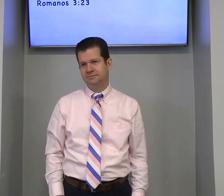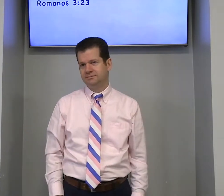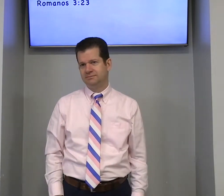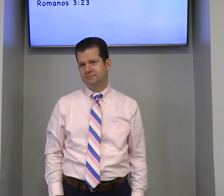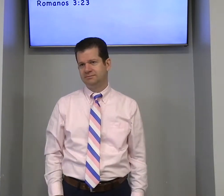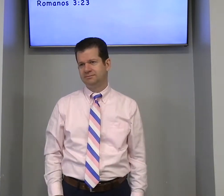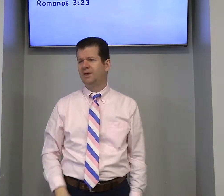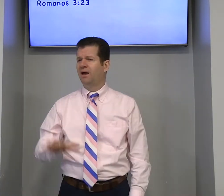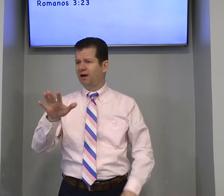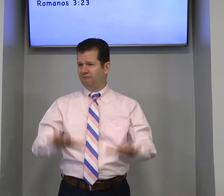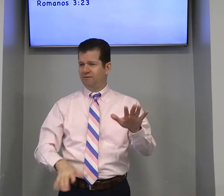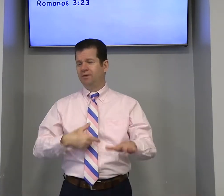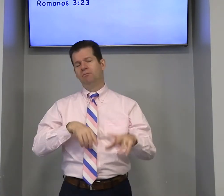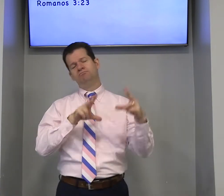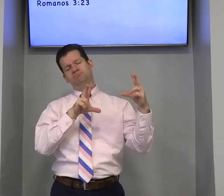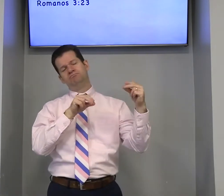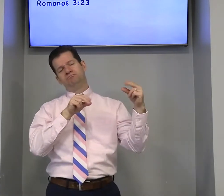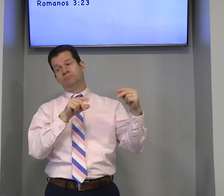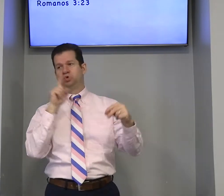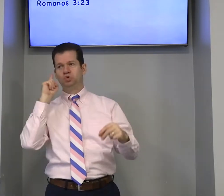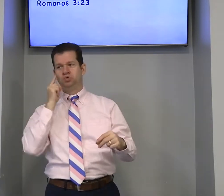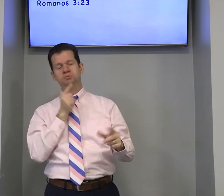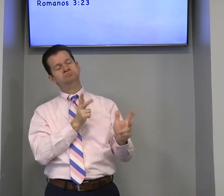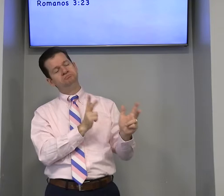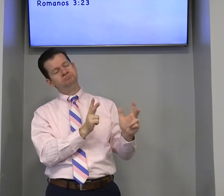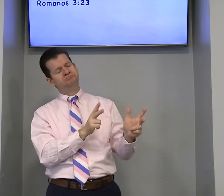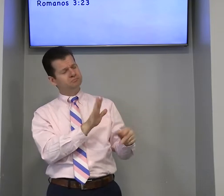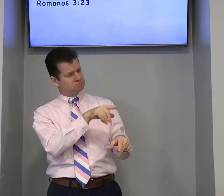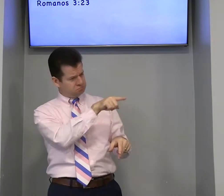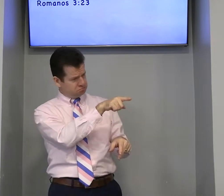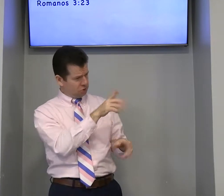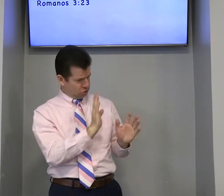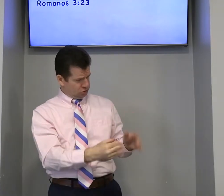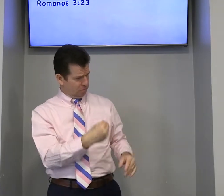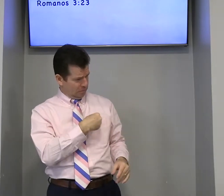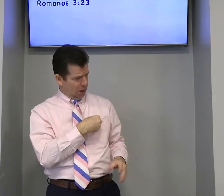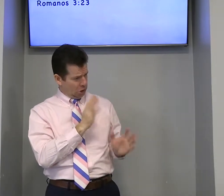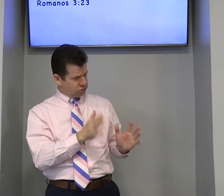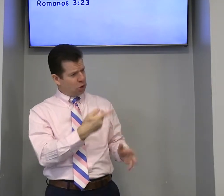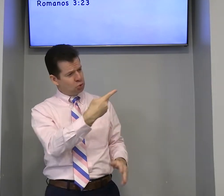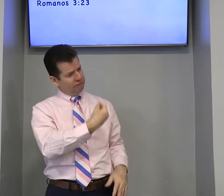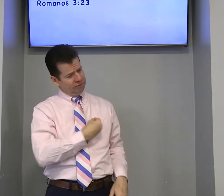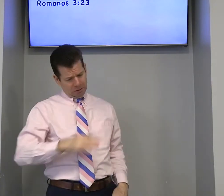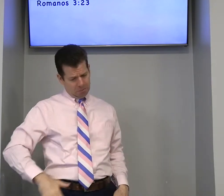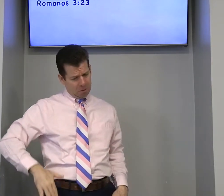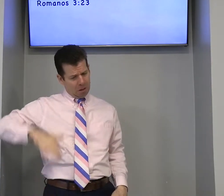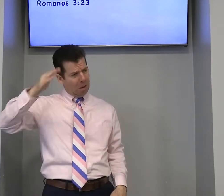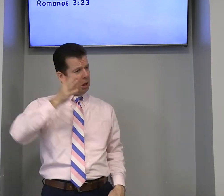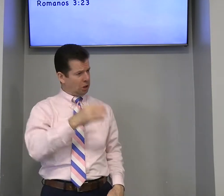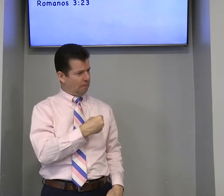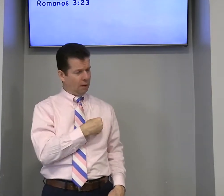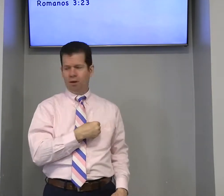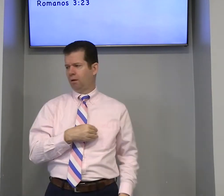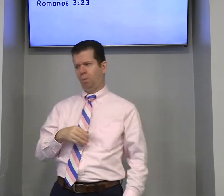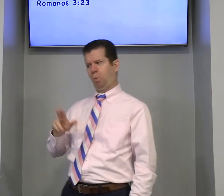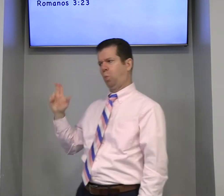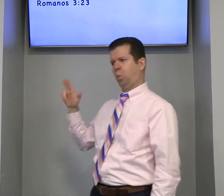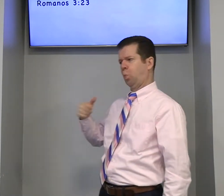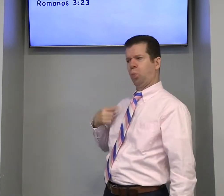perfeito. Às vezes, converso com surdo e eu pergunto: você já pecou na sua vida? E